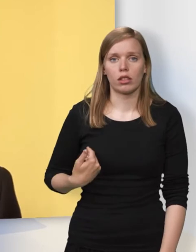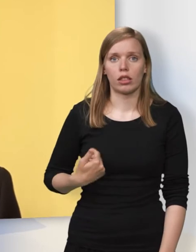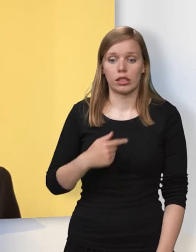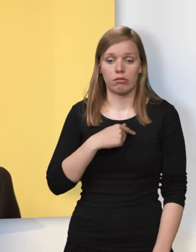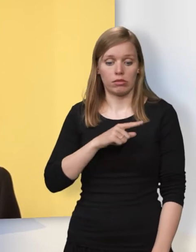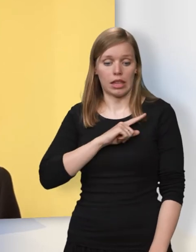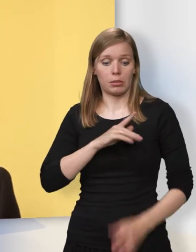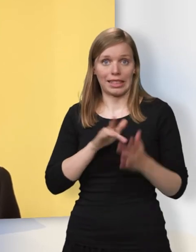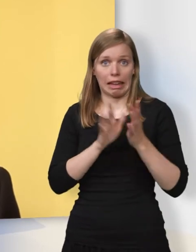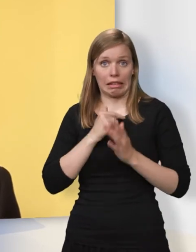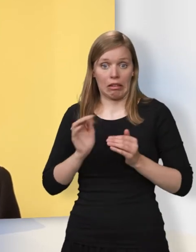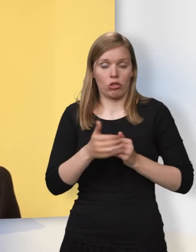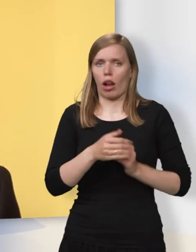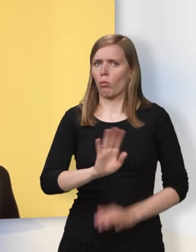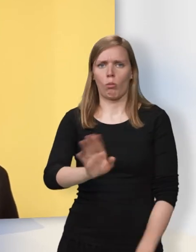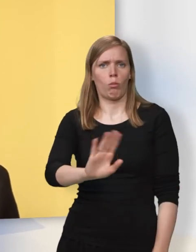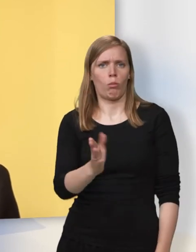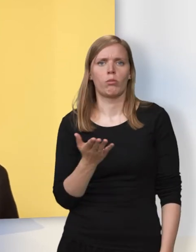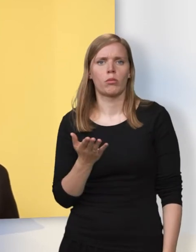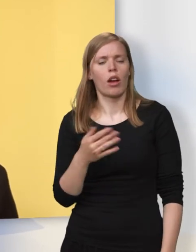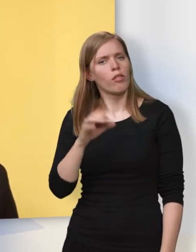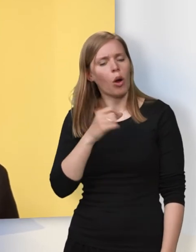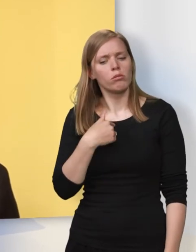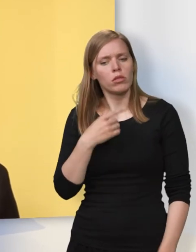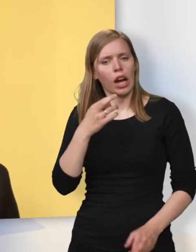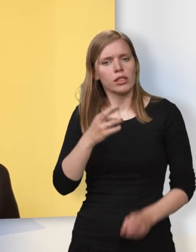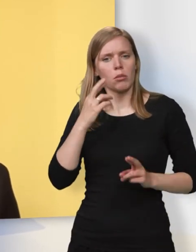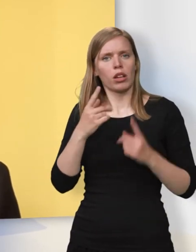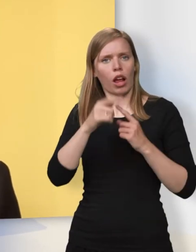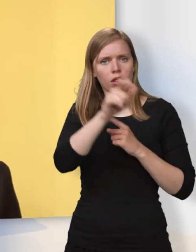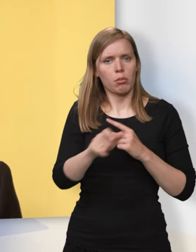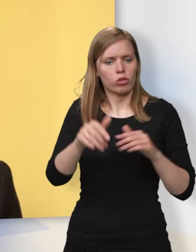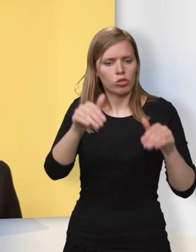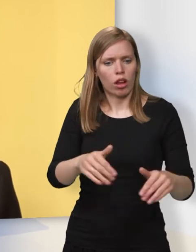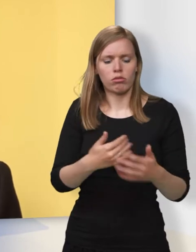verberge ich das auch nicht, denn ich habe genauso Respekt vor anderen,